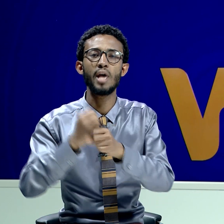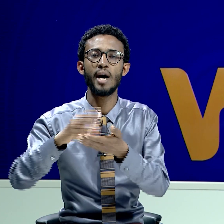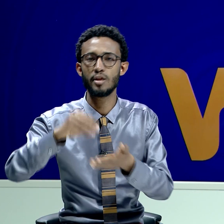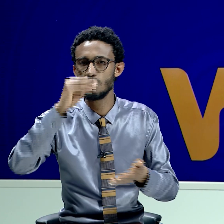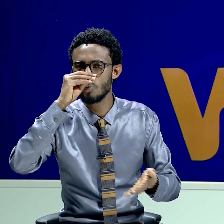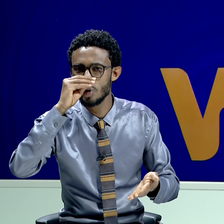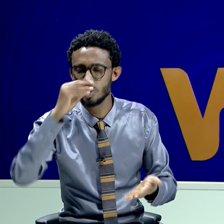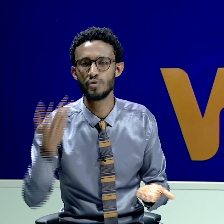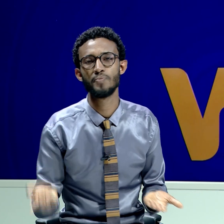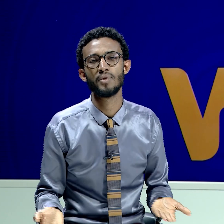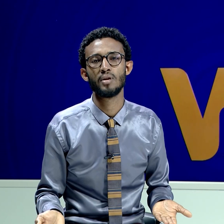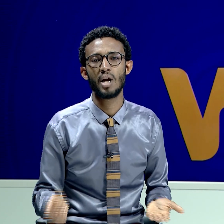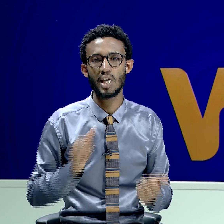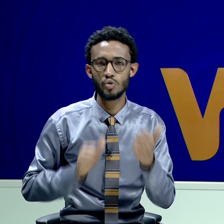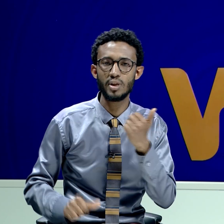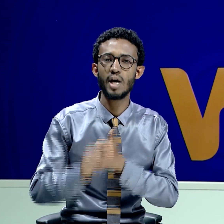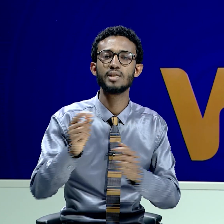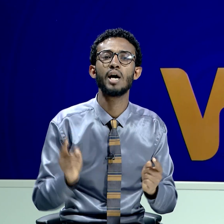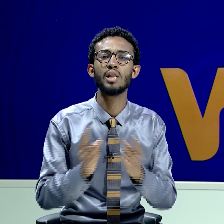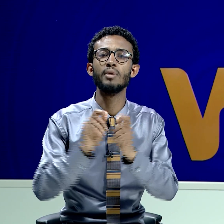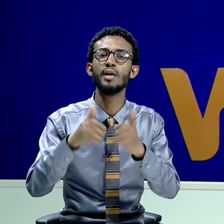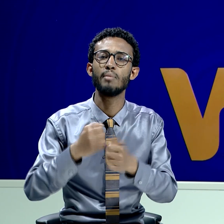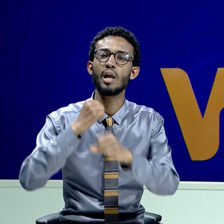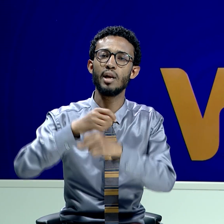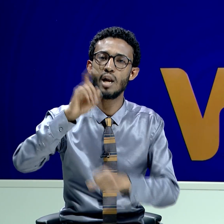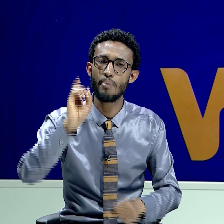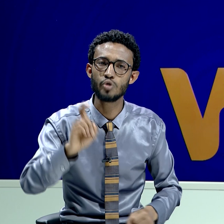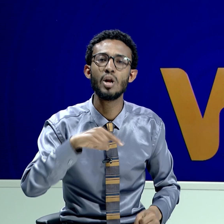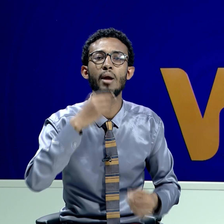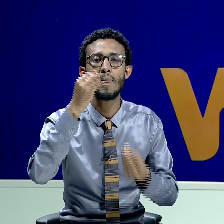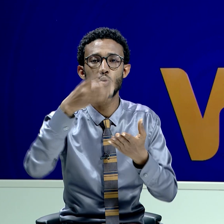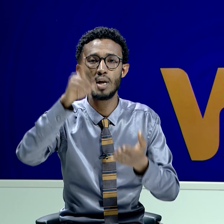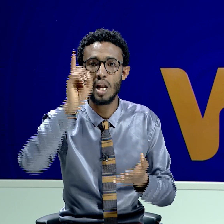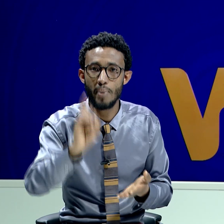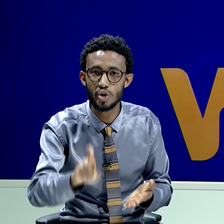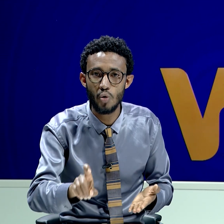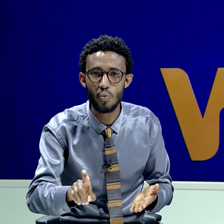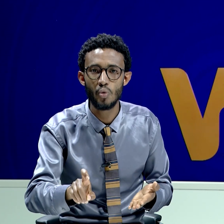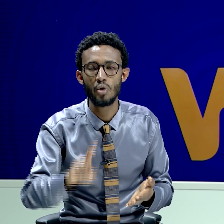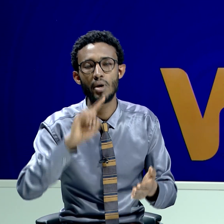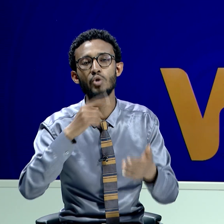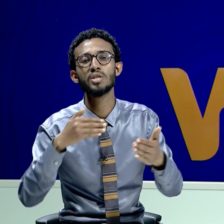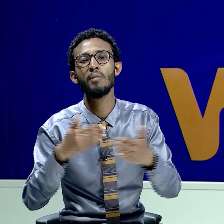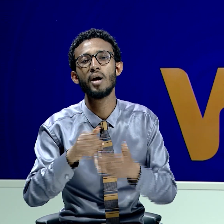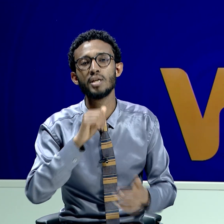መከላከያ ትምህርቶች አሳታት ወጥቀይ ሳጋት ምንዴት መከለከ እንዳለባችሁ ለማን ማስወቅ እንዳለባችሁ ወራጆ